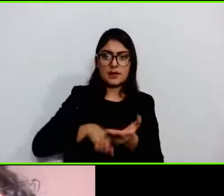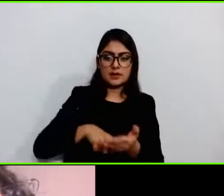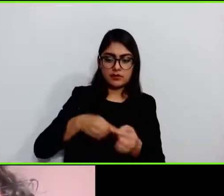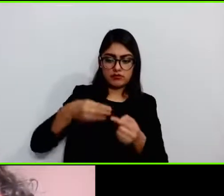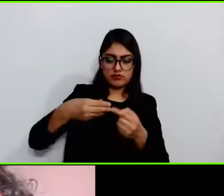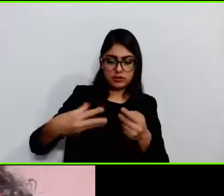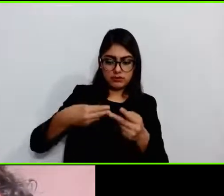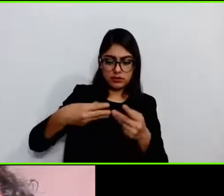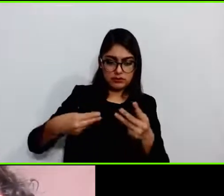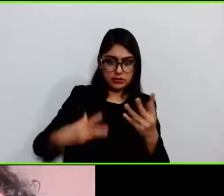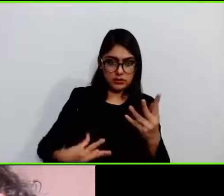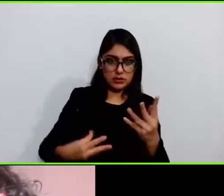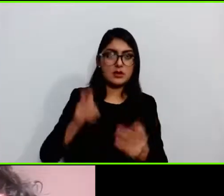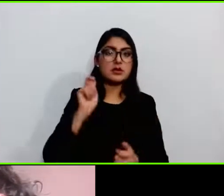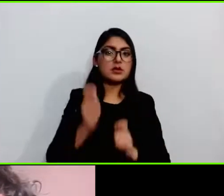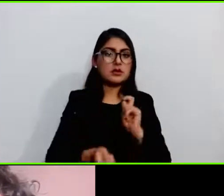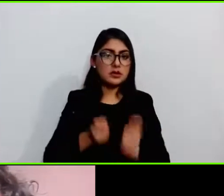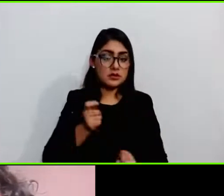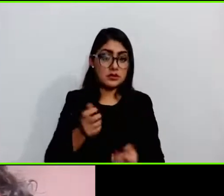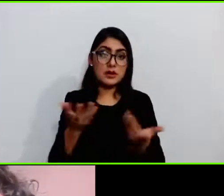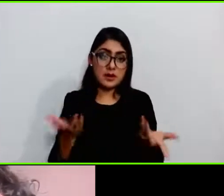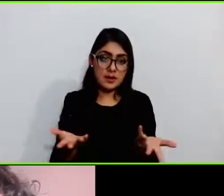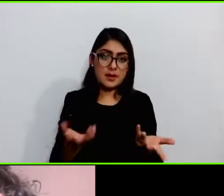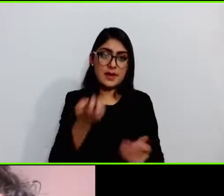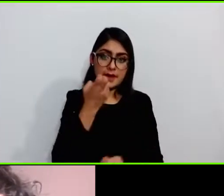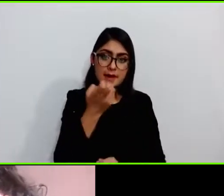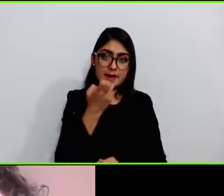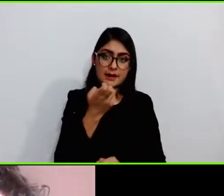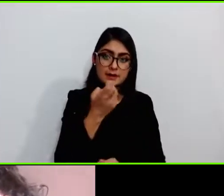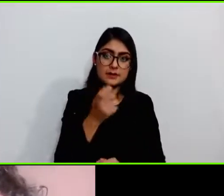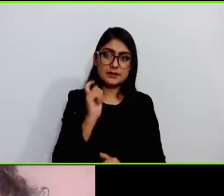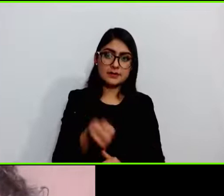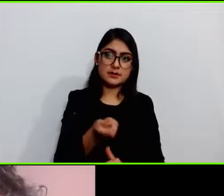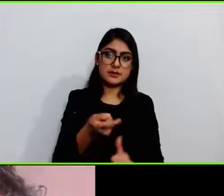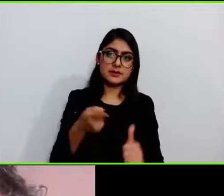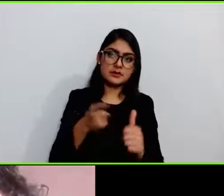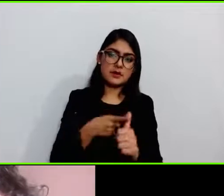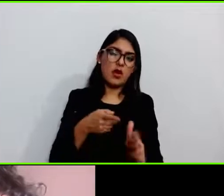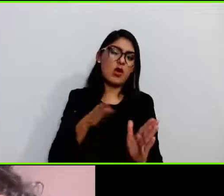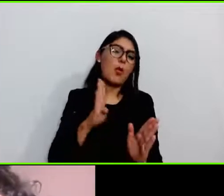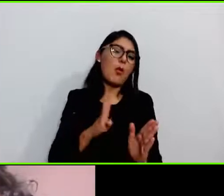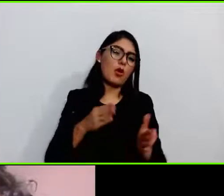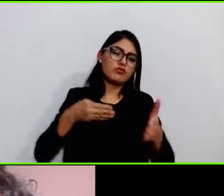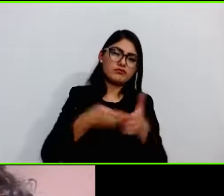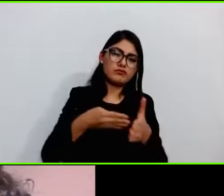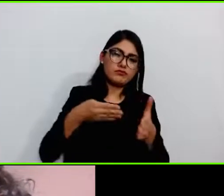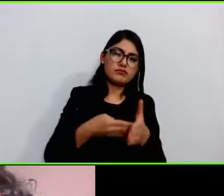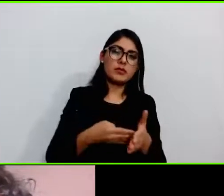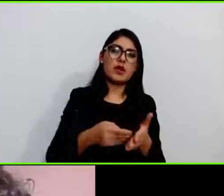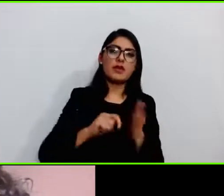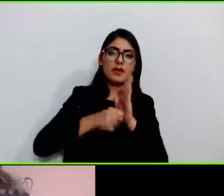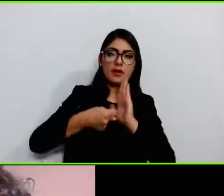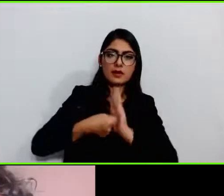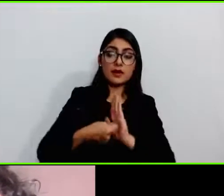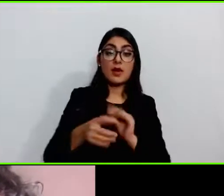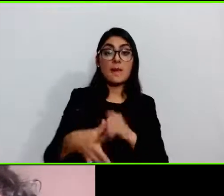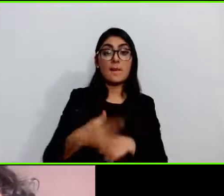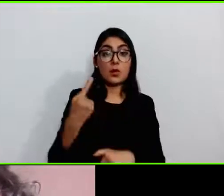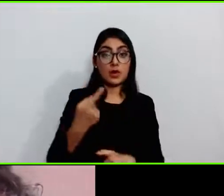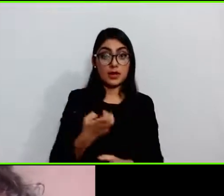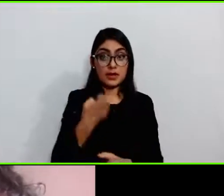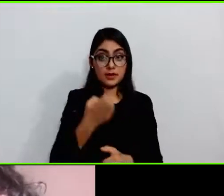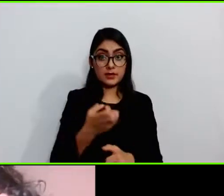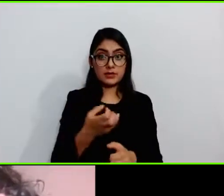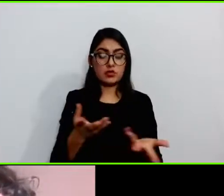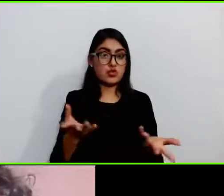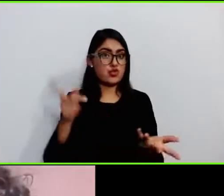esos principios. Entonces, por un lado, pues es una dificultad técnica, entre comillas, no porque sea, no porque son física